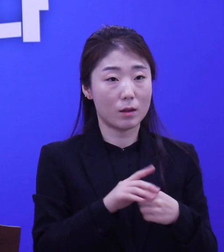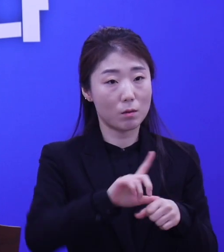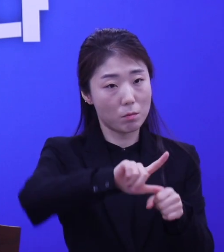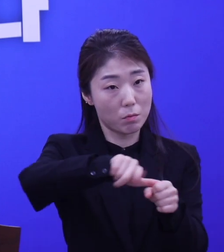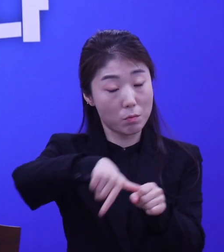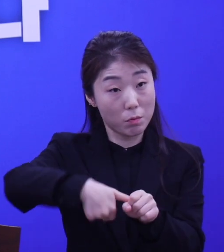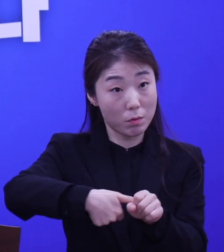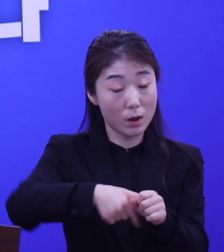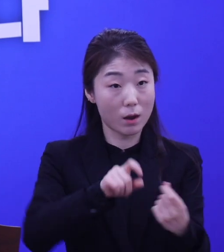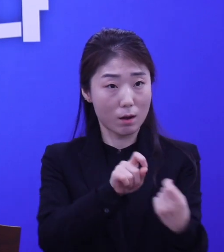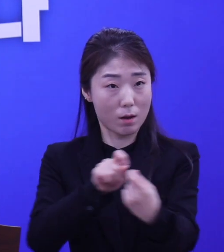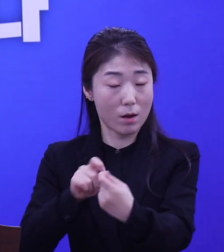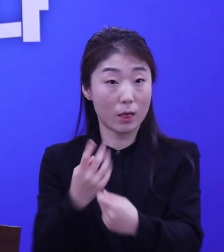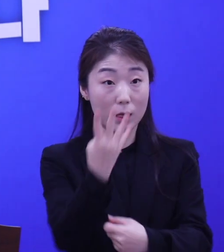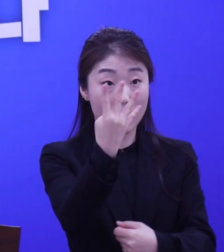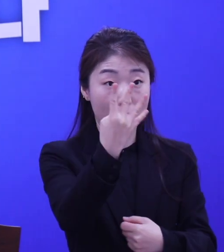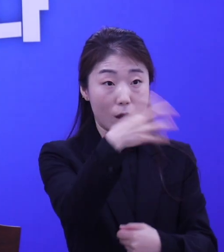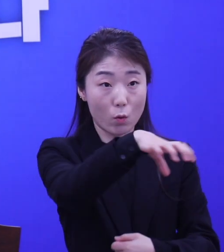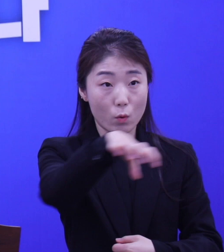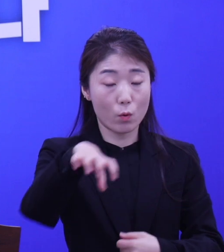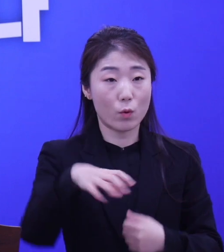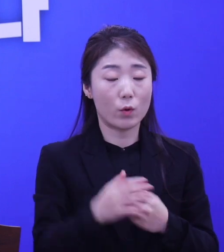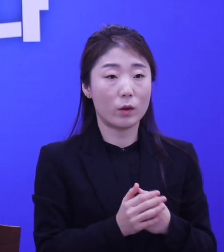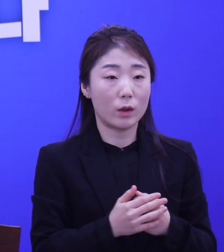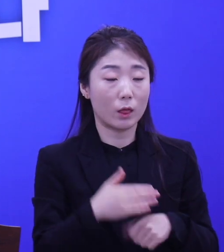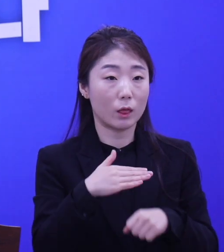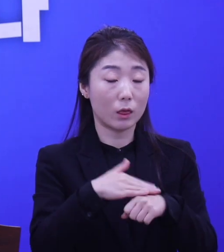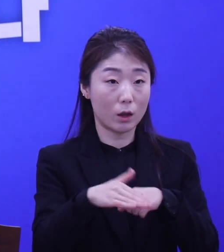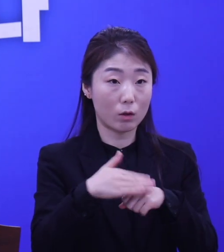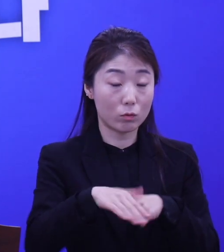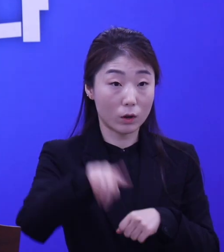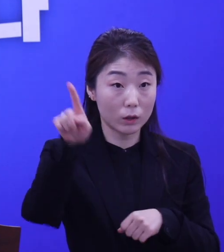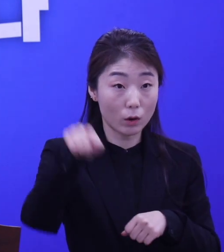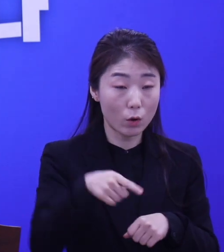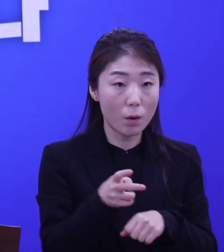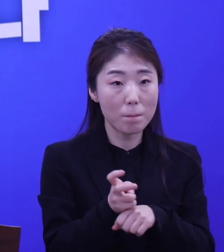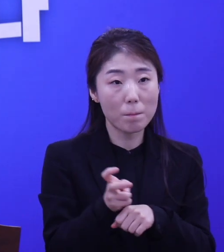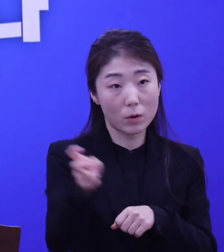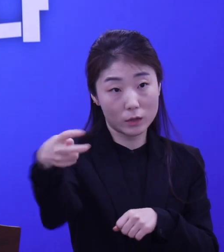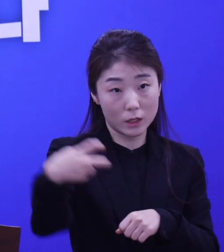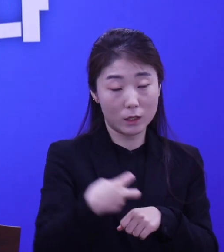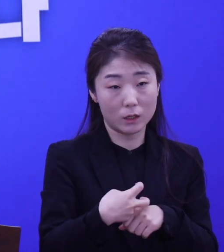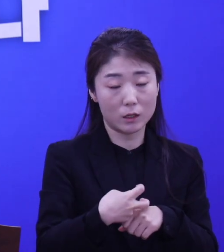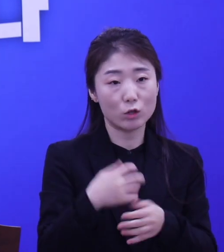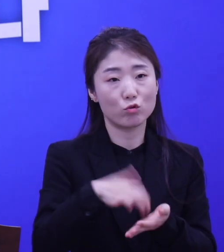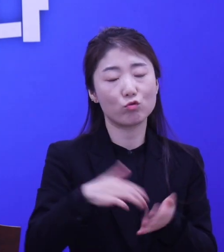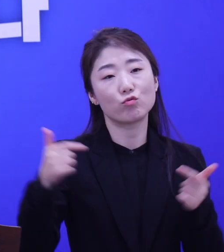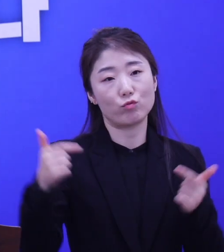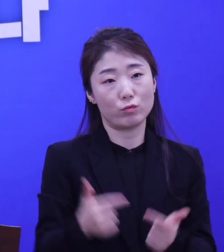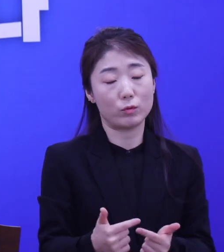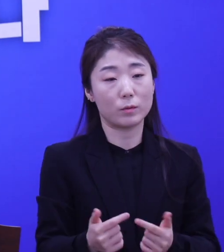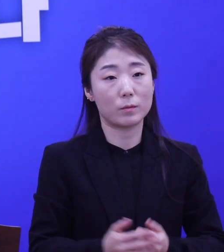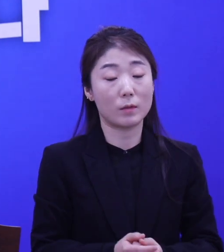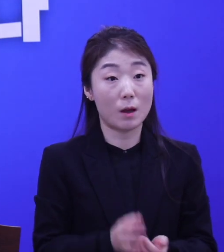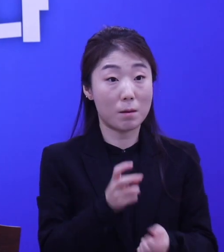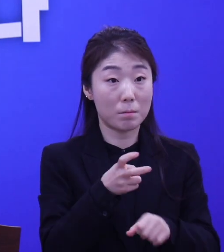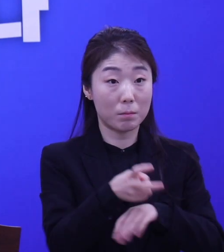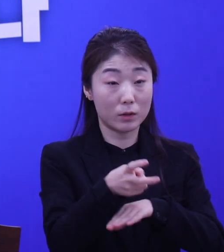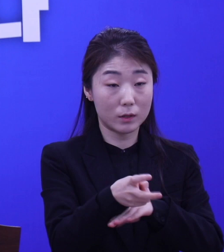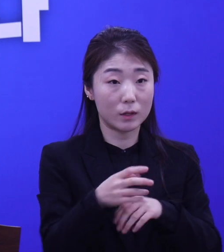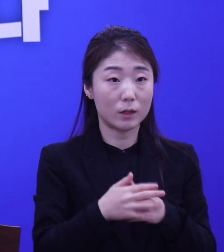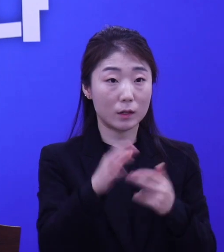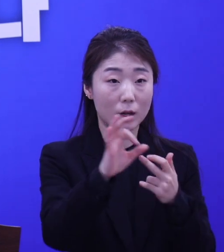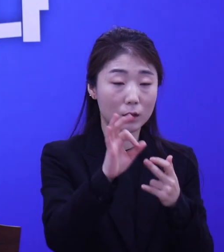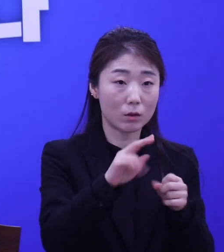위치한 4개 시군은 대구를 오가는 대중교통 운영을 최소화하고 있습니다. 버스의 경우